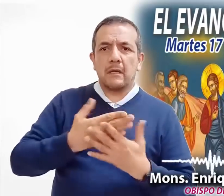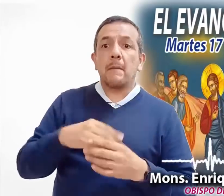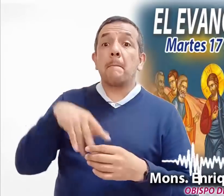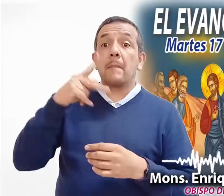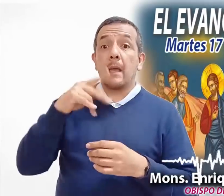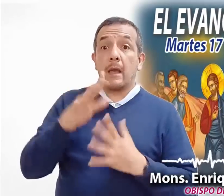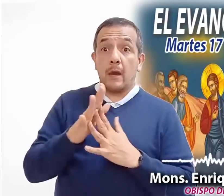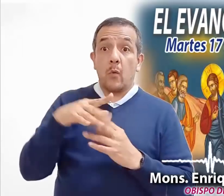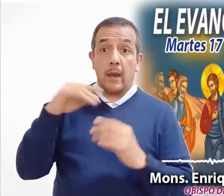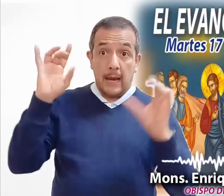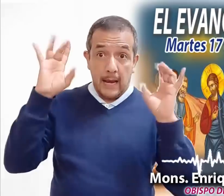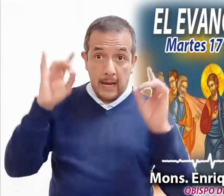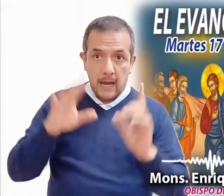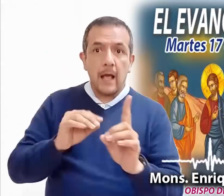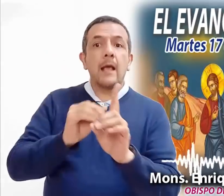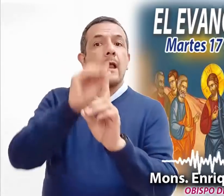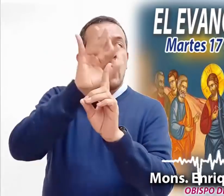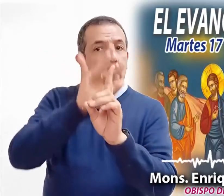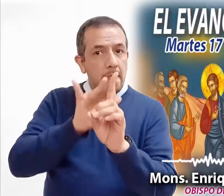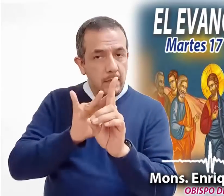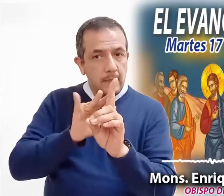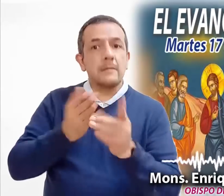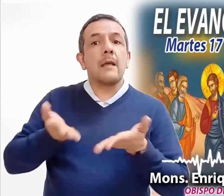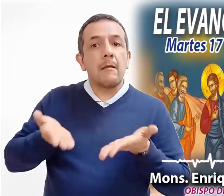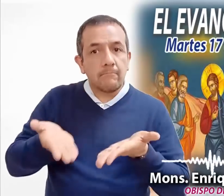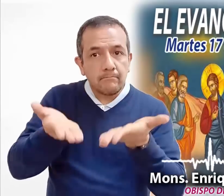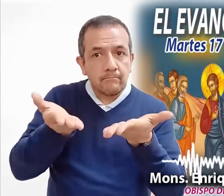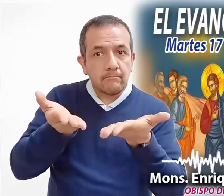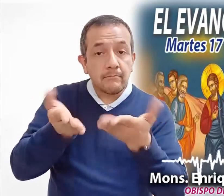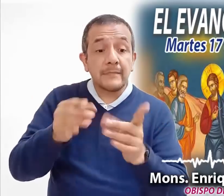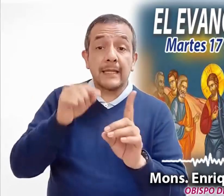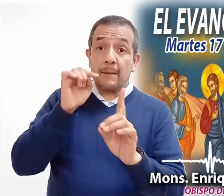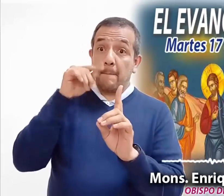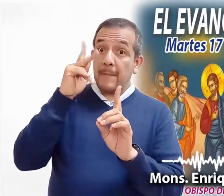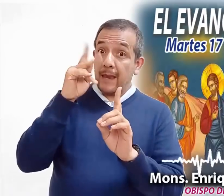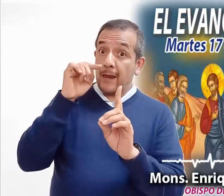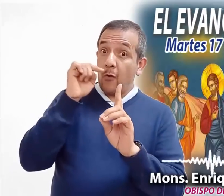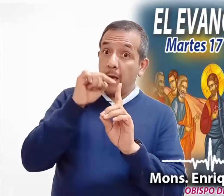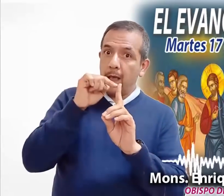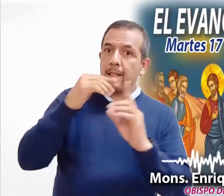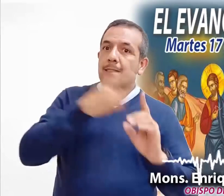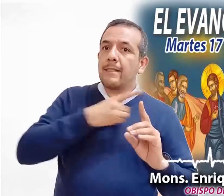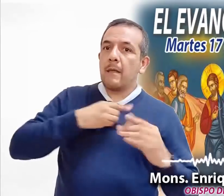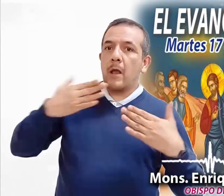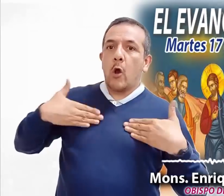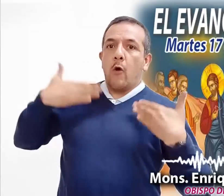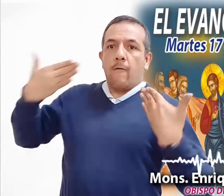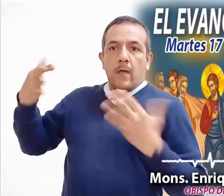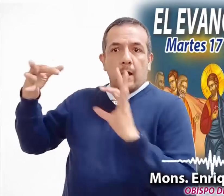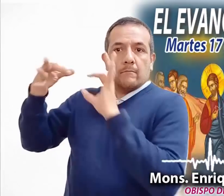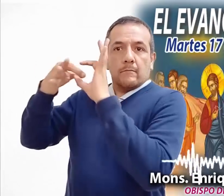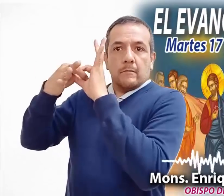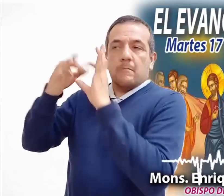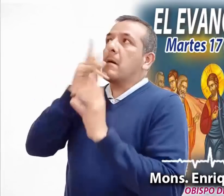y lanza a Gedeón a salvar a su pueblo, pero confiando no en sus fuerzas, sino